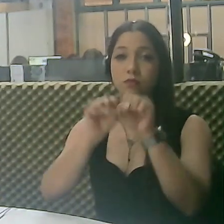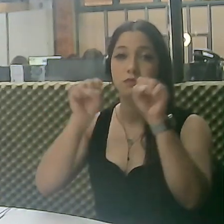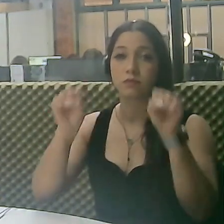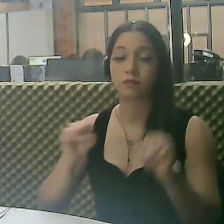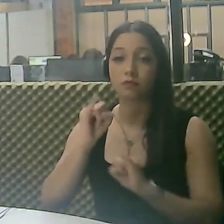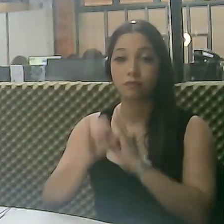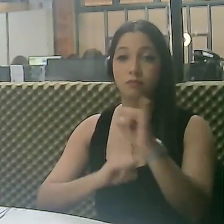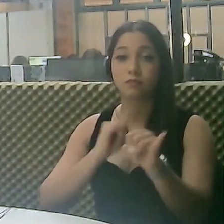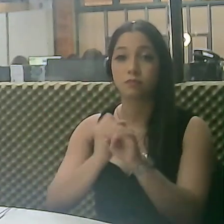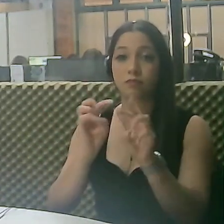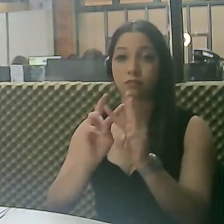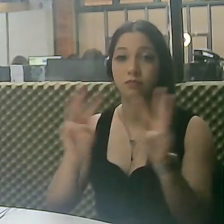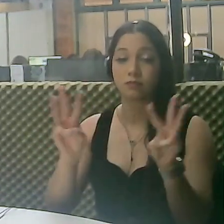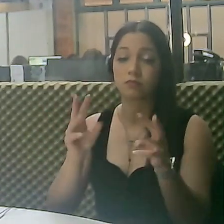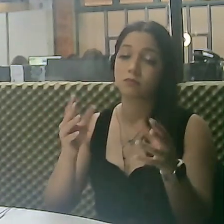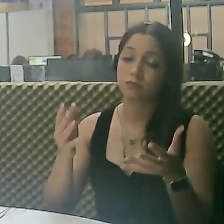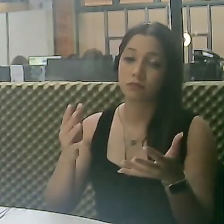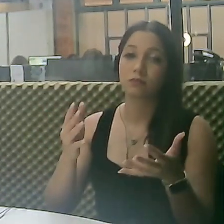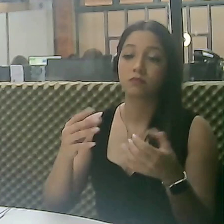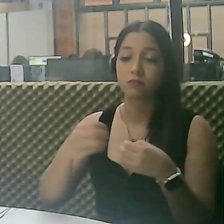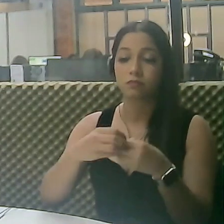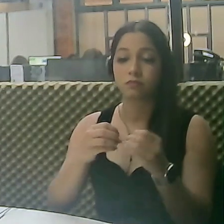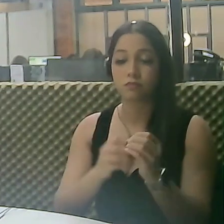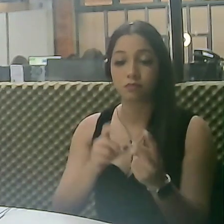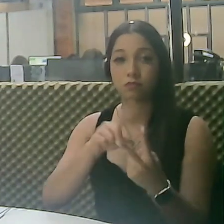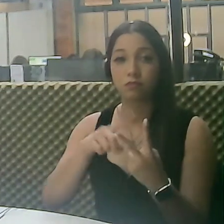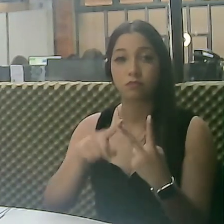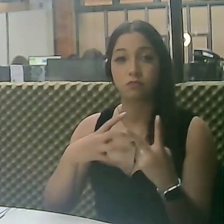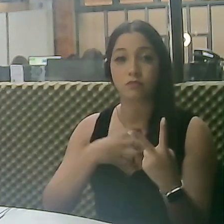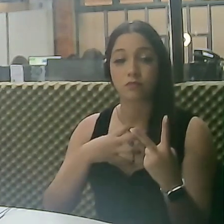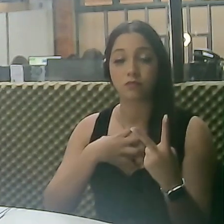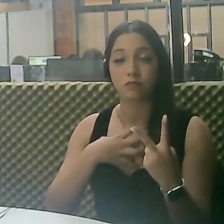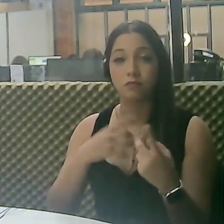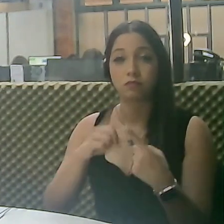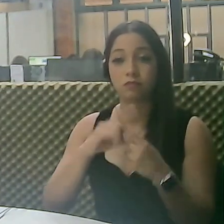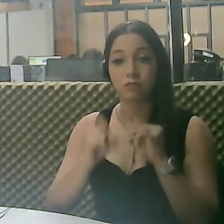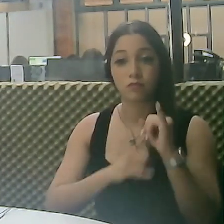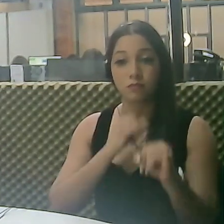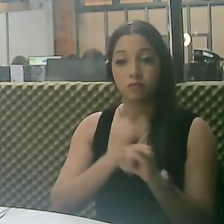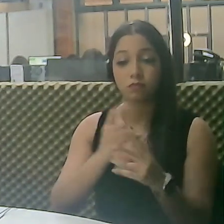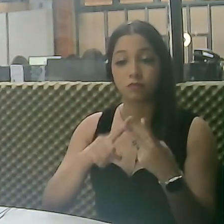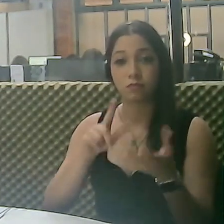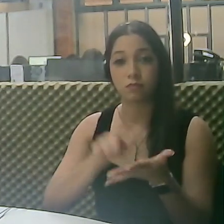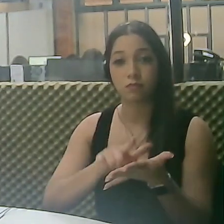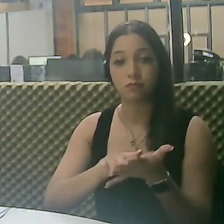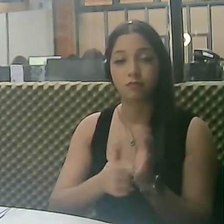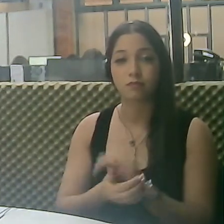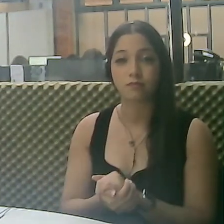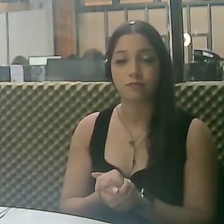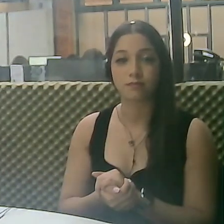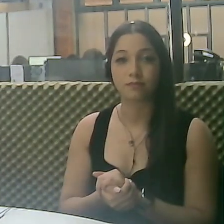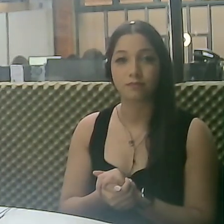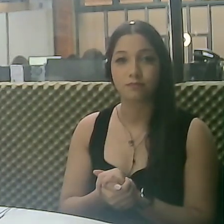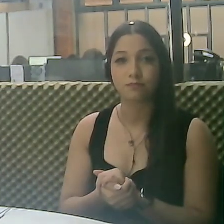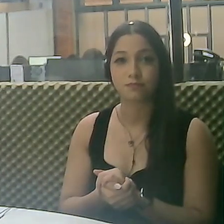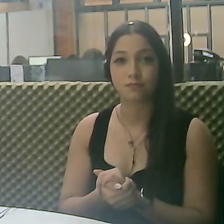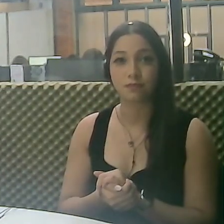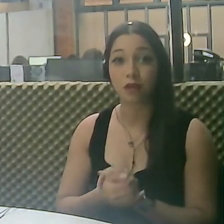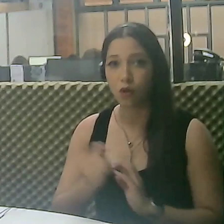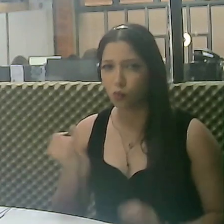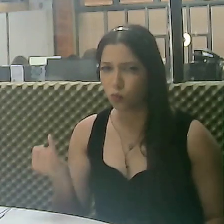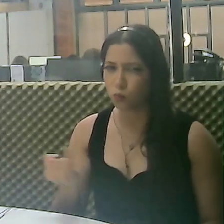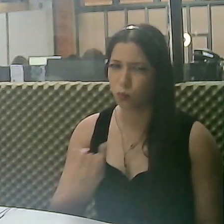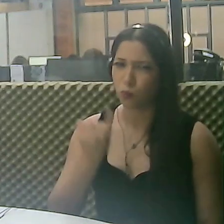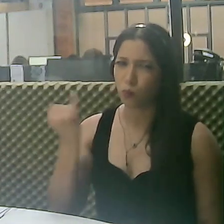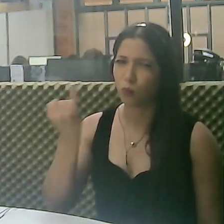cadastro online para facilitar. Então, no caso do distrito, nós vamos ter as duas modalidades, online e o cadastro físico. Lembrando que é imprescindível